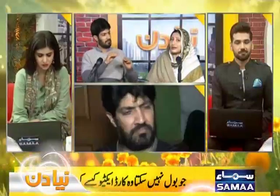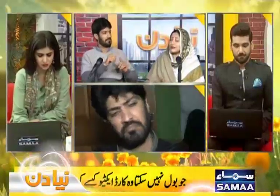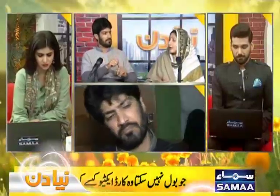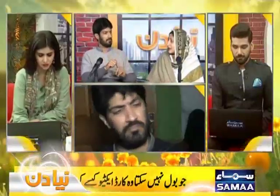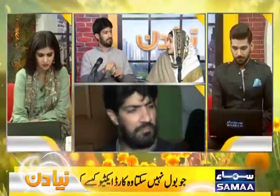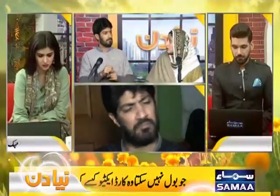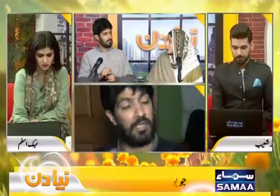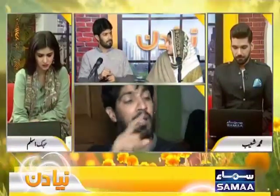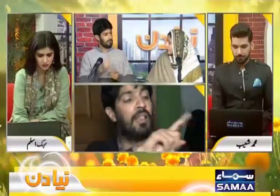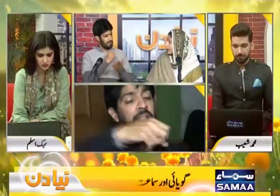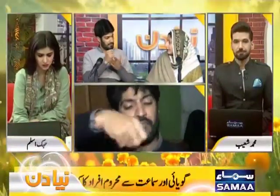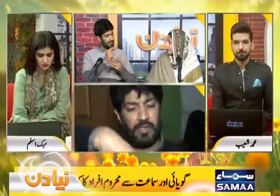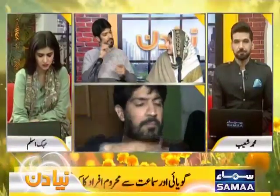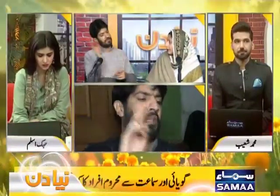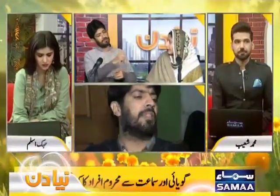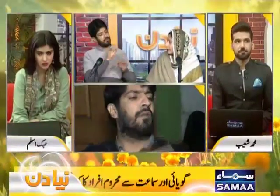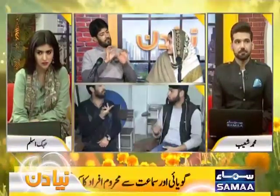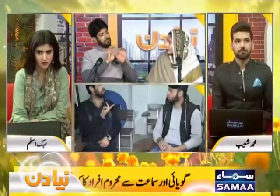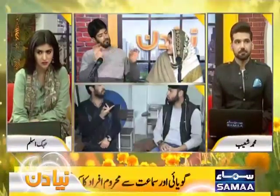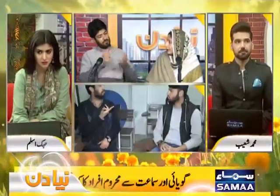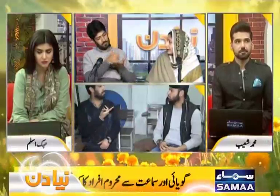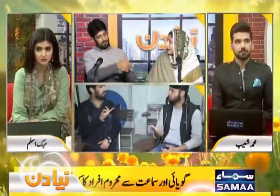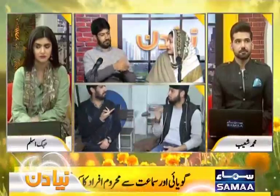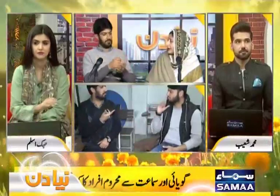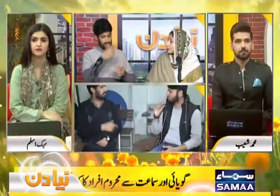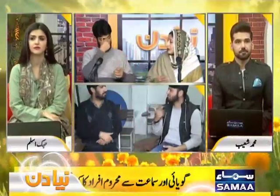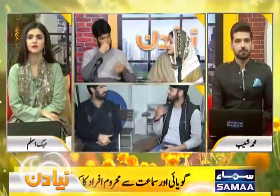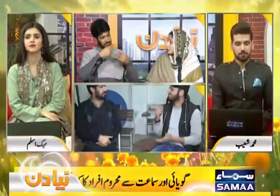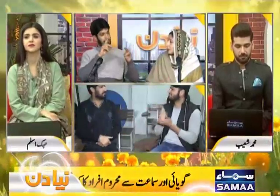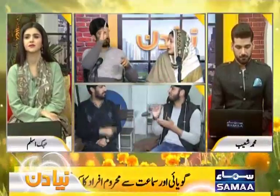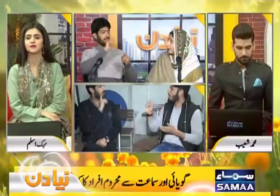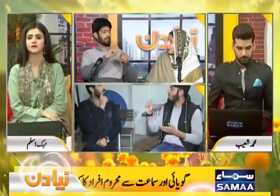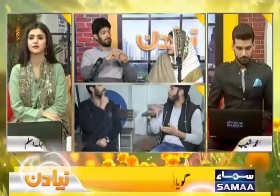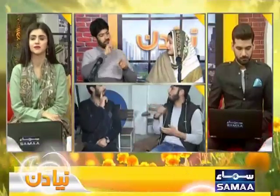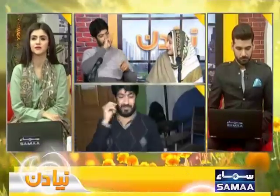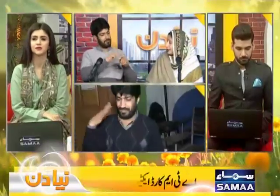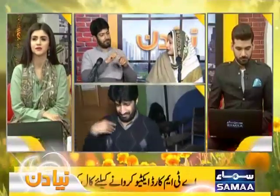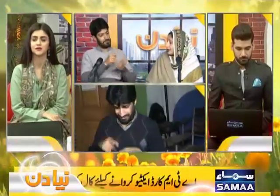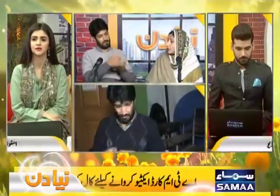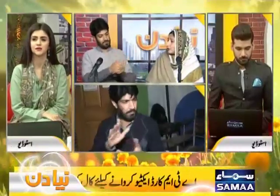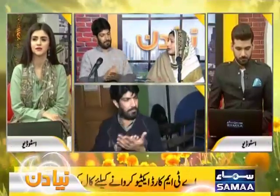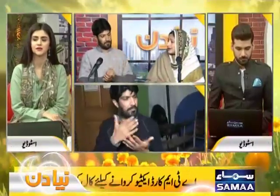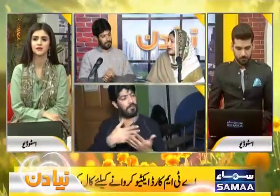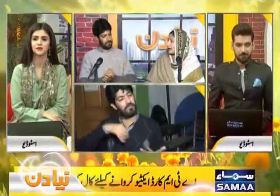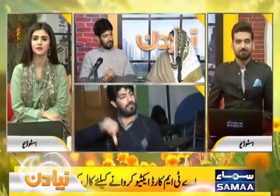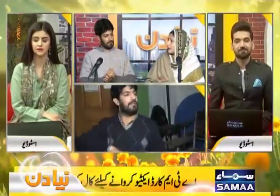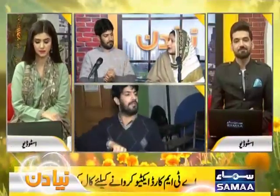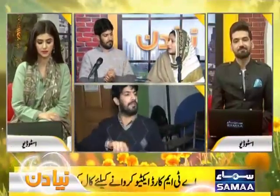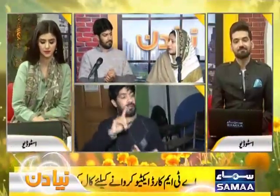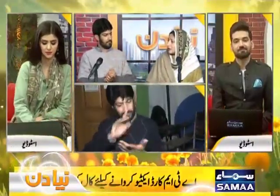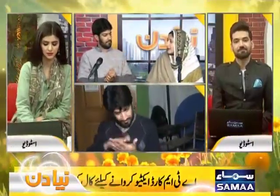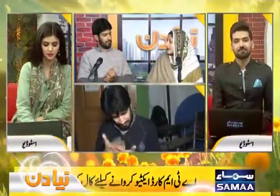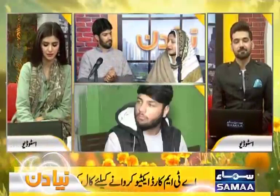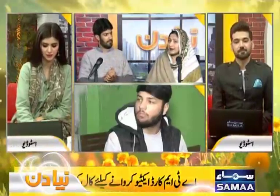گورنمنٹ کو چاہیے اسپیشلی ان کو سپورٹ کریں, ان کے لیے اسپیشل جو بھی وہ کر سکتے ہیں وہ کریں, کیونکہ وہ بھی انسان ہیں, وہ بھی